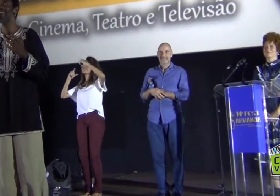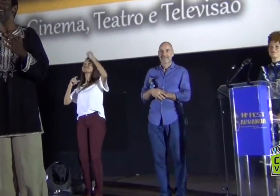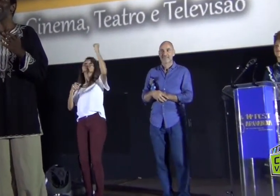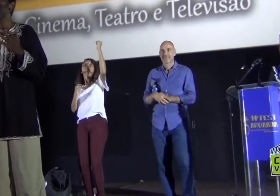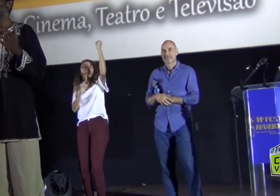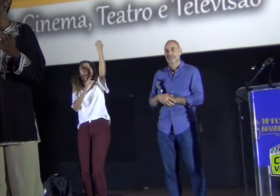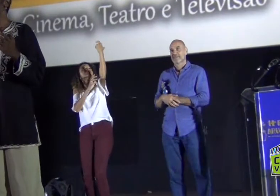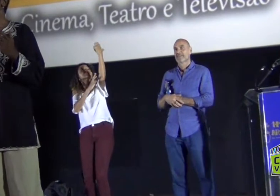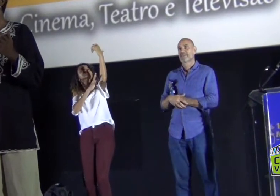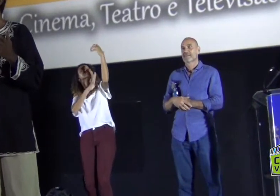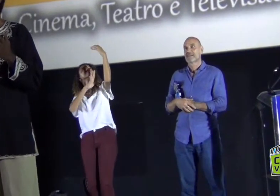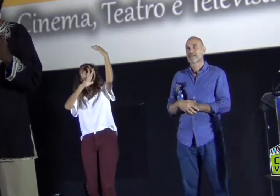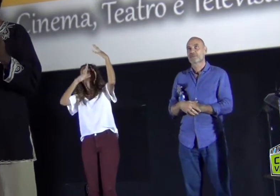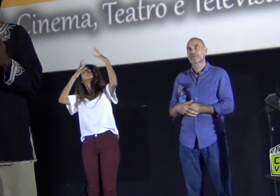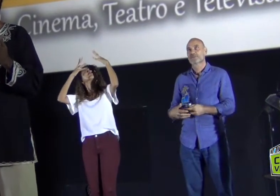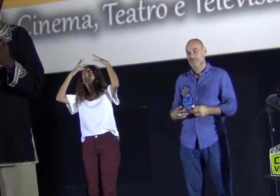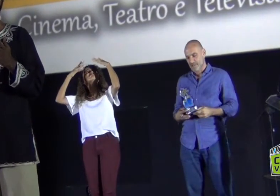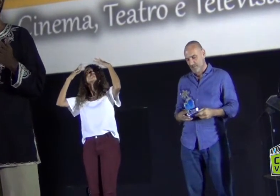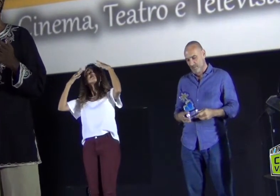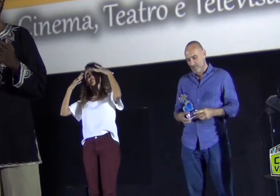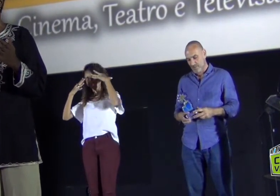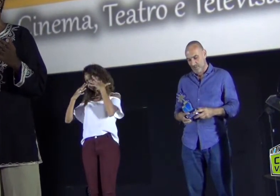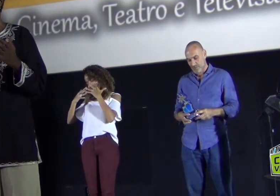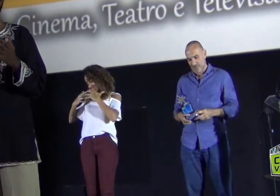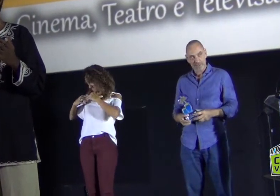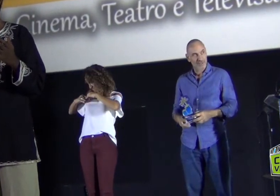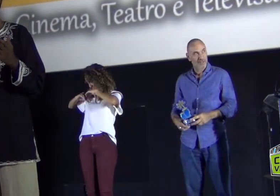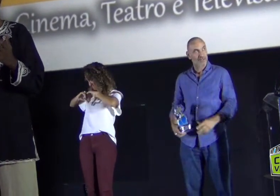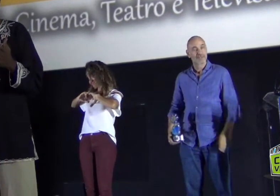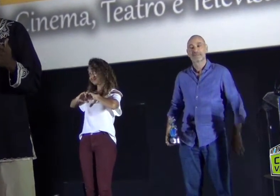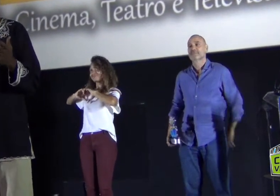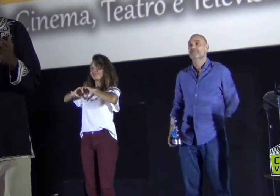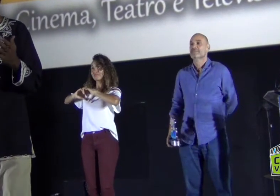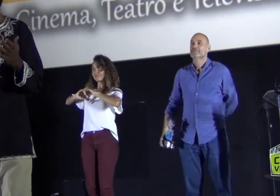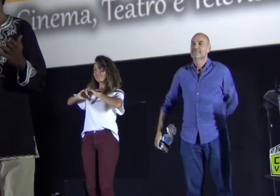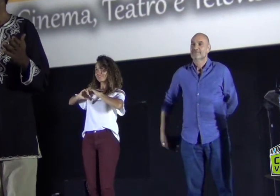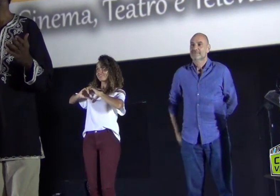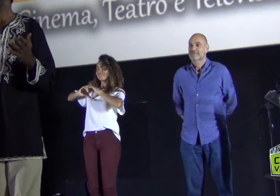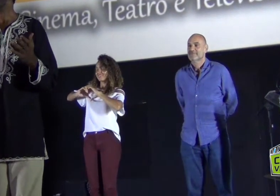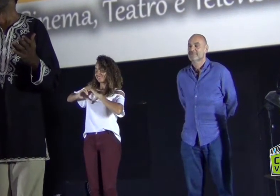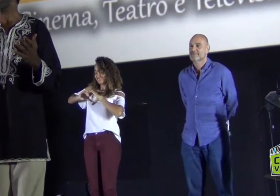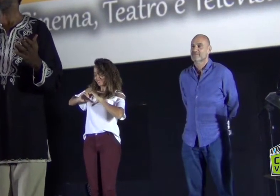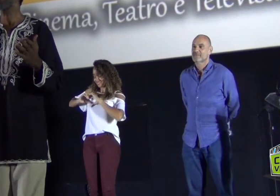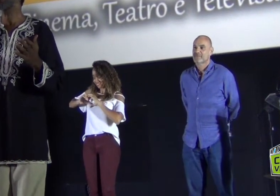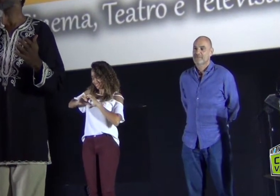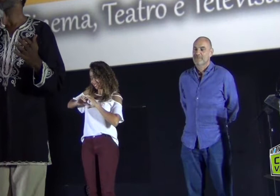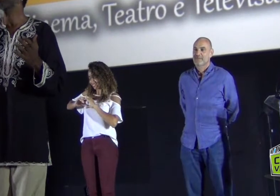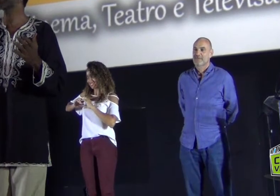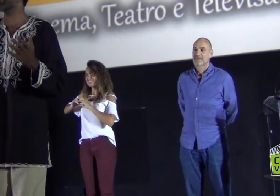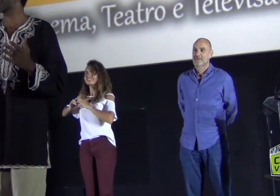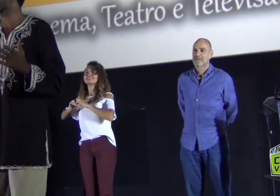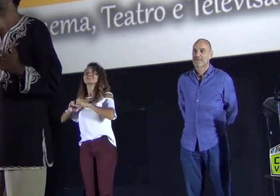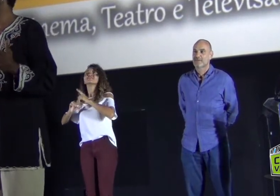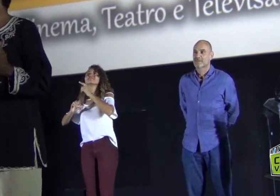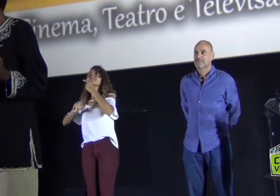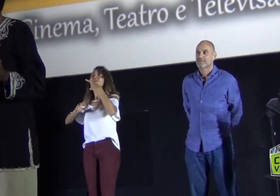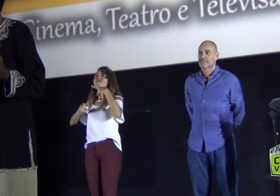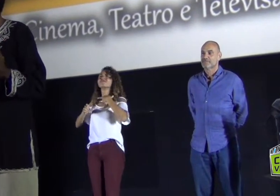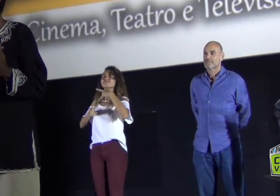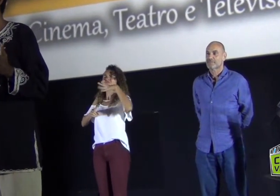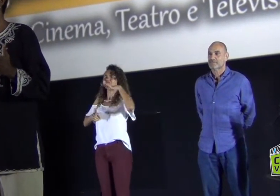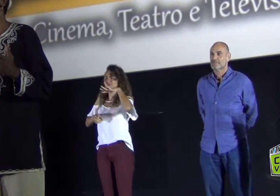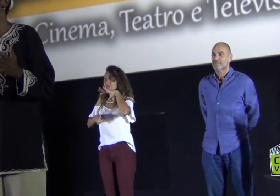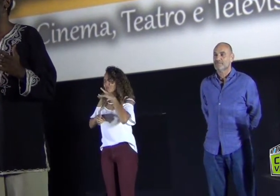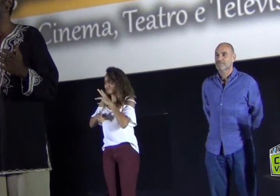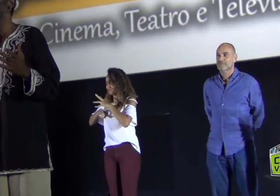luz há de chegar aos corações. Do mal será